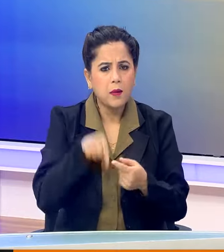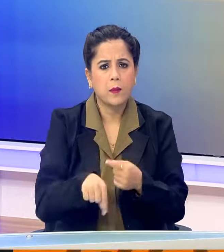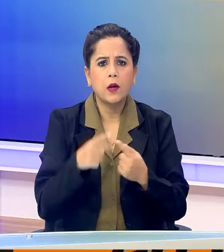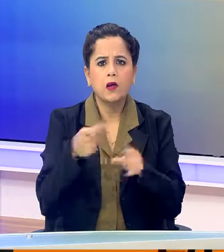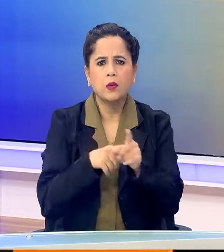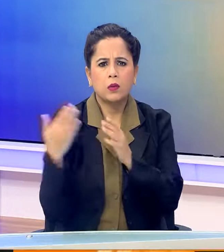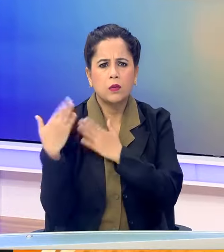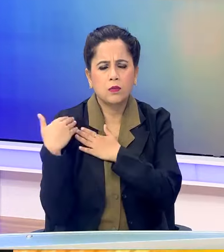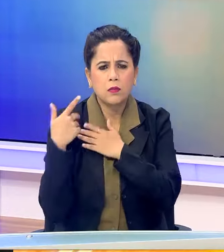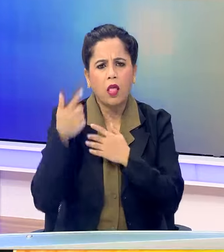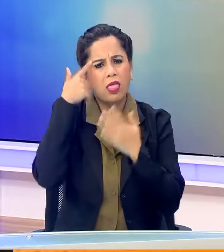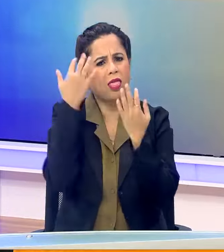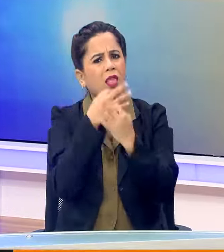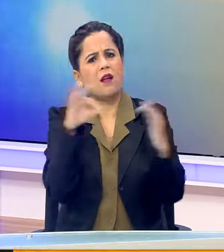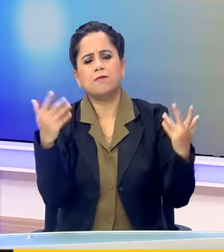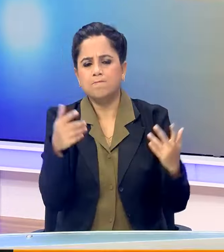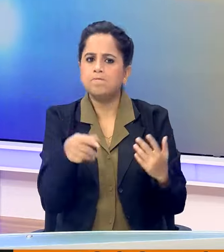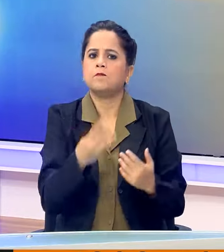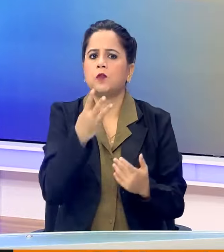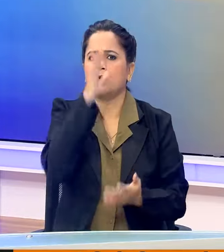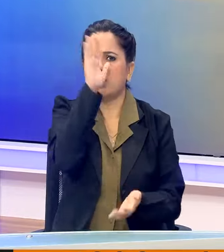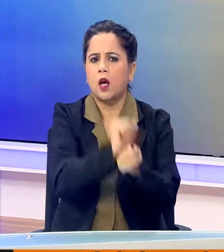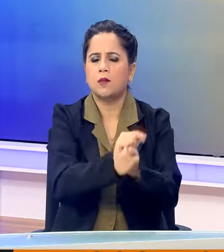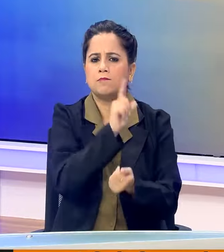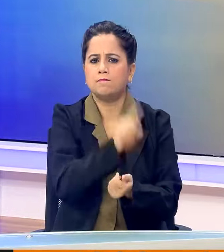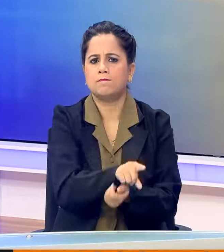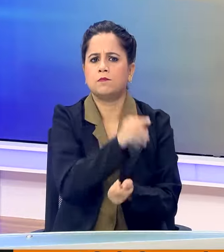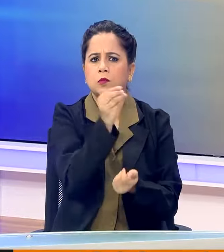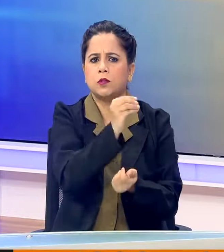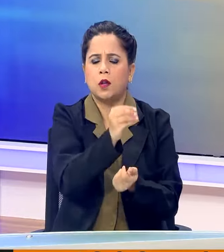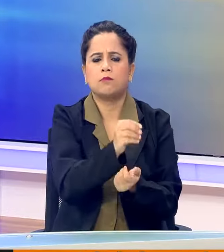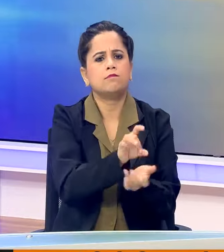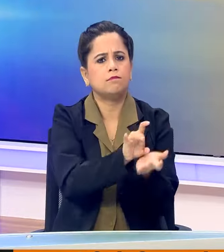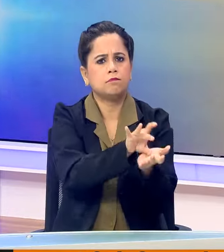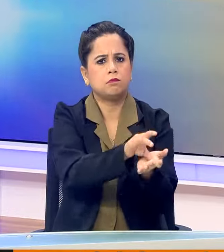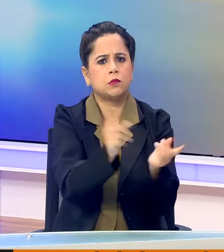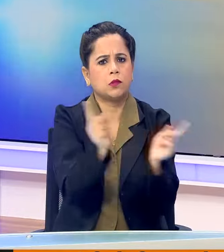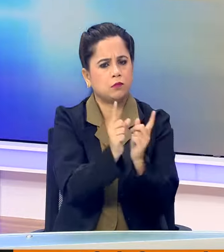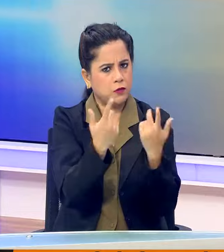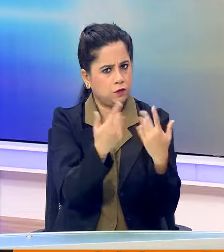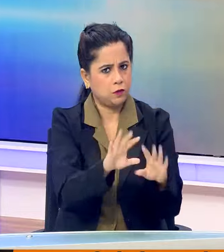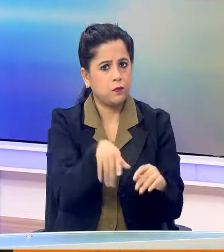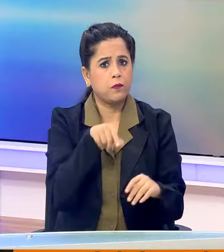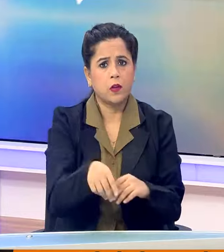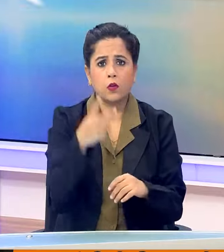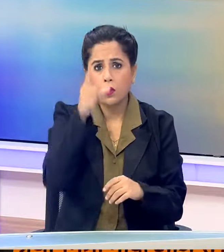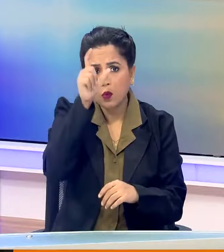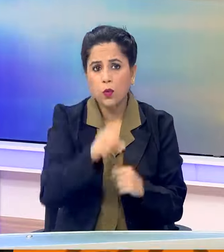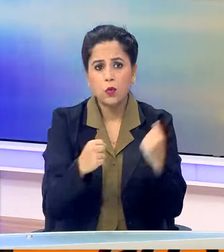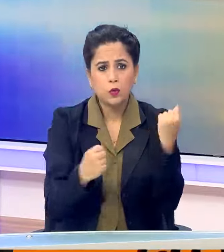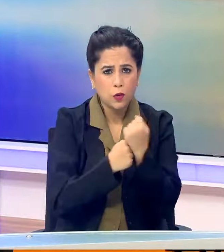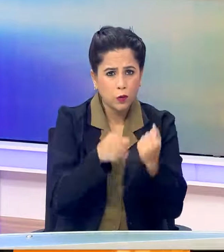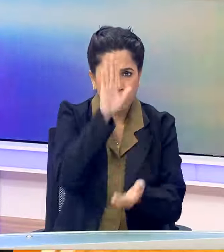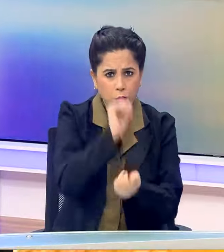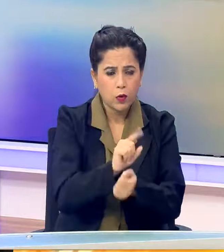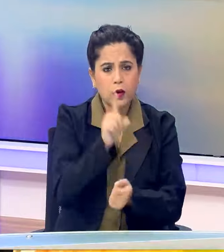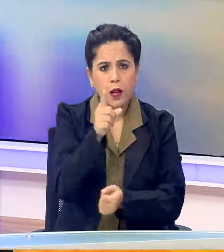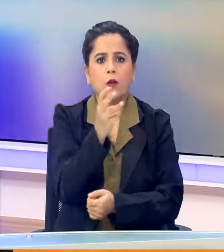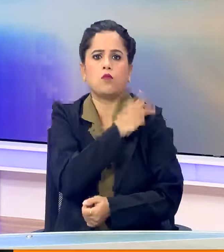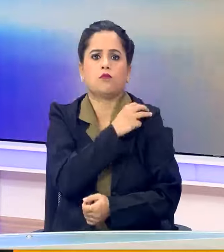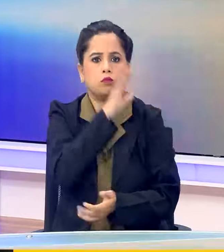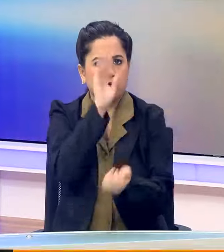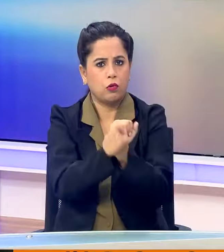लापरवाही बरतने के आरोप में तीन पुलिस अधिकारियों को निलंबित कर दिया है इसमें दो सहायक पुलिस आयुक्त और एक इंस्पेक्टर शामिल